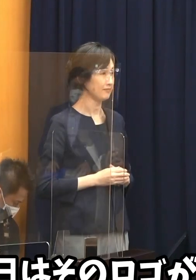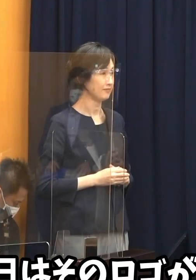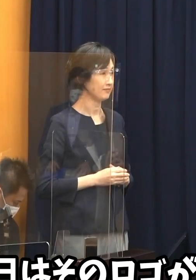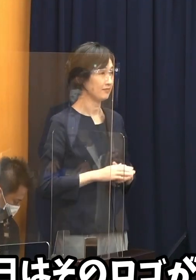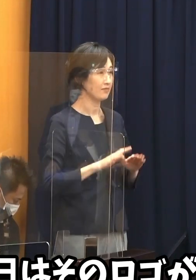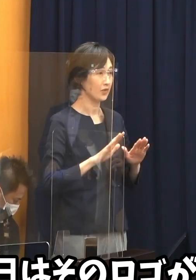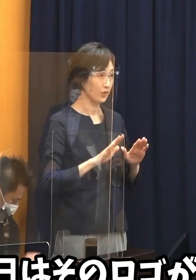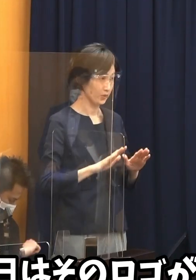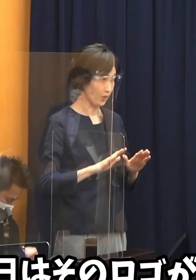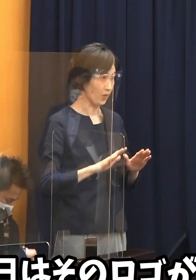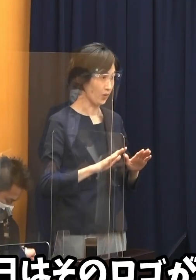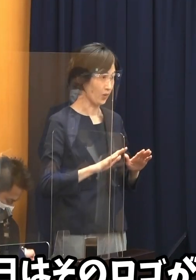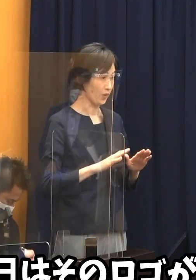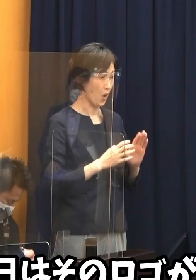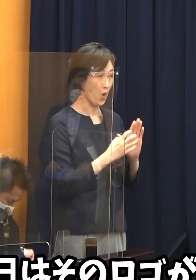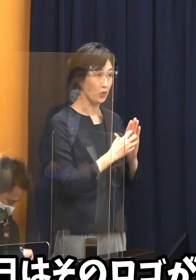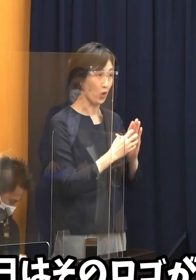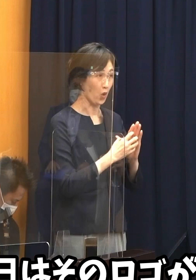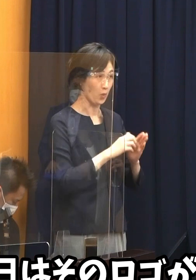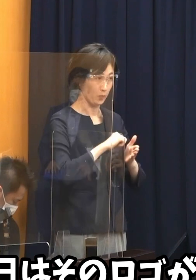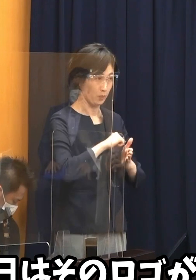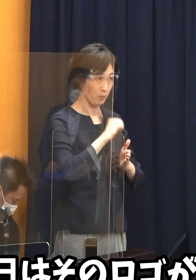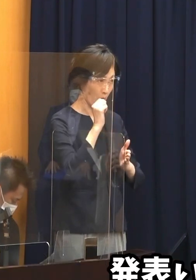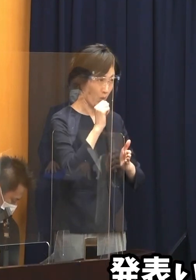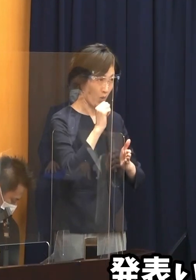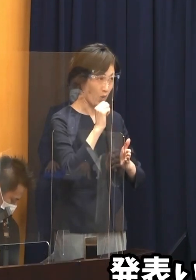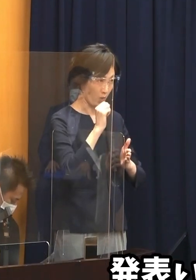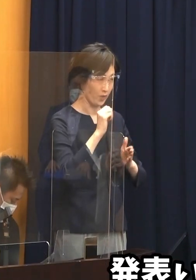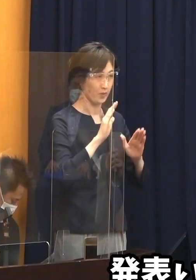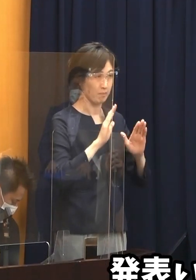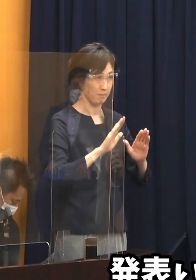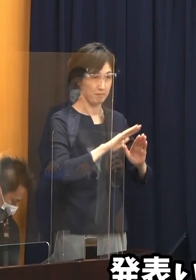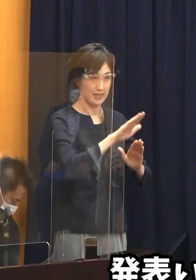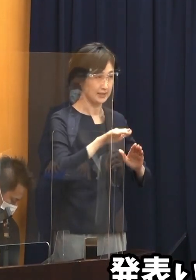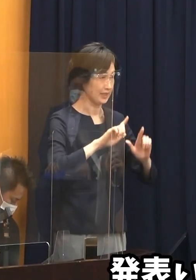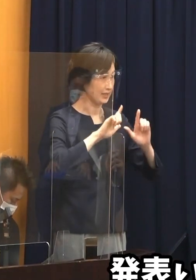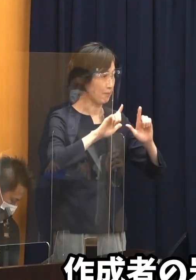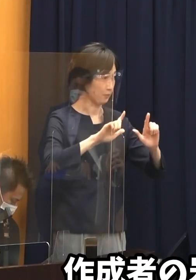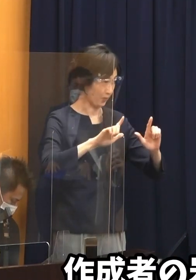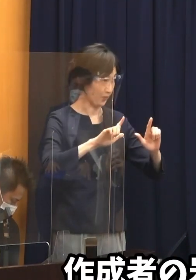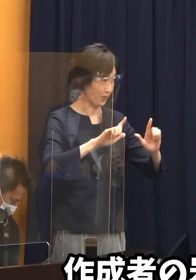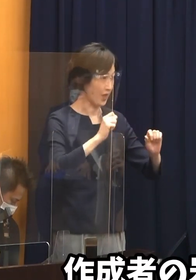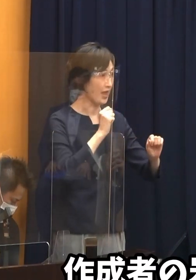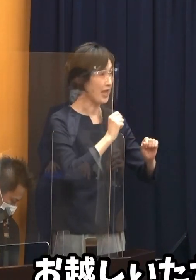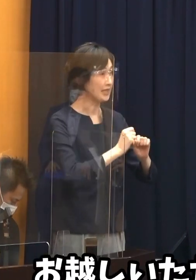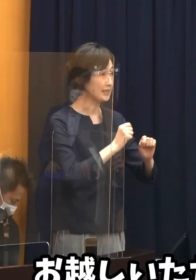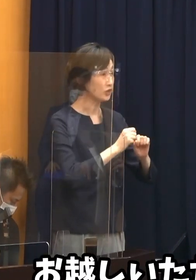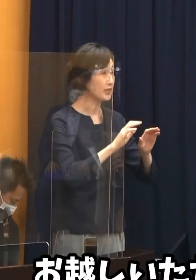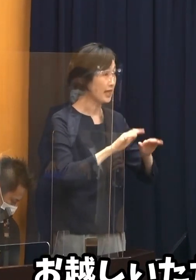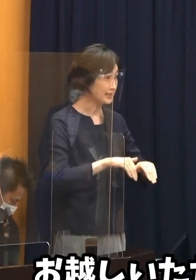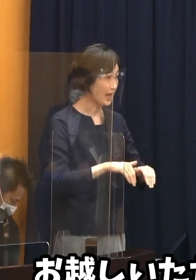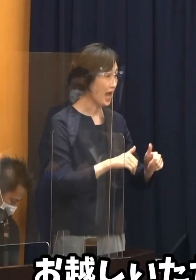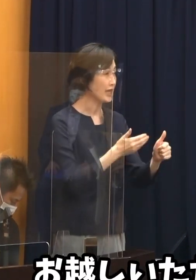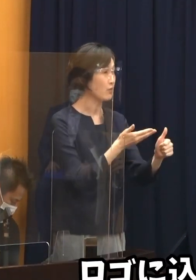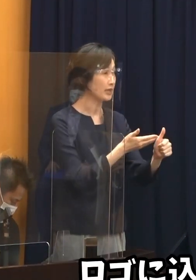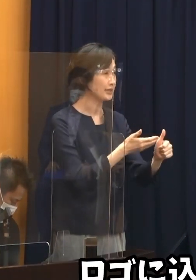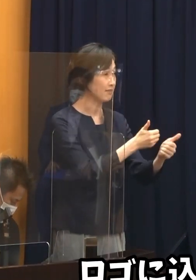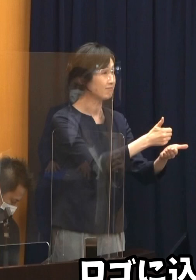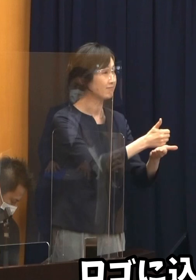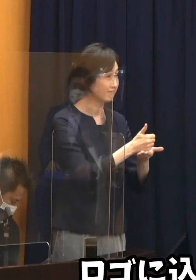はそのロゴが完成いたしましたので発表いたします。作成者の岩田さんにもお越しいただきましたので、ロゴに込めた